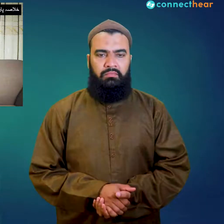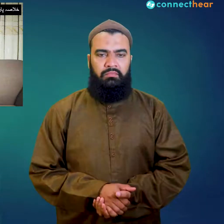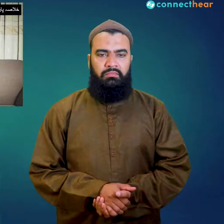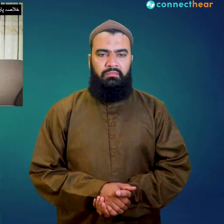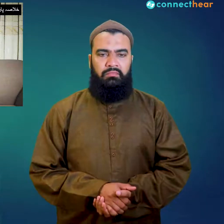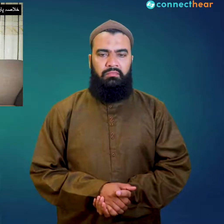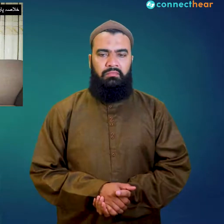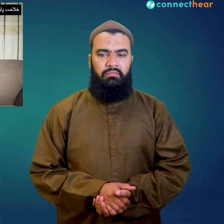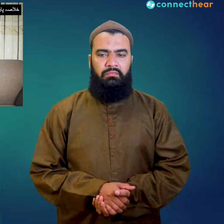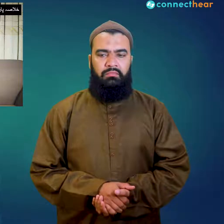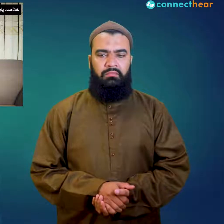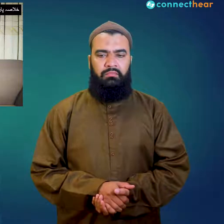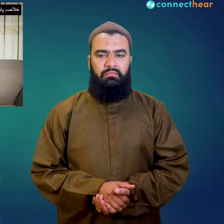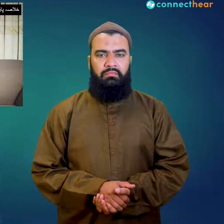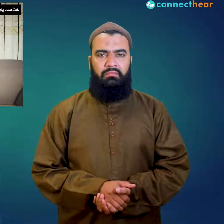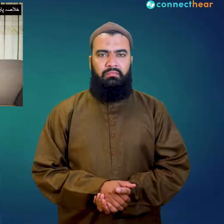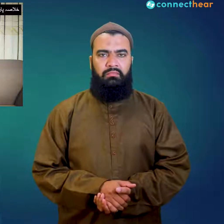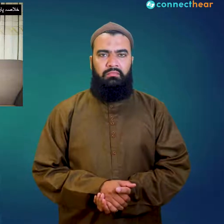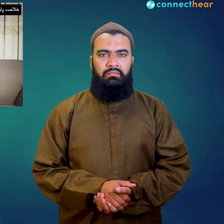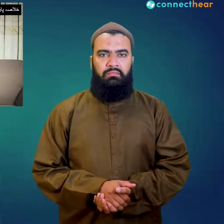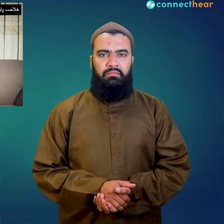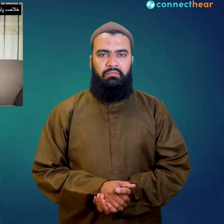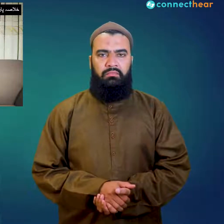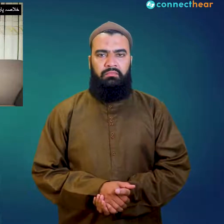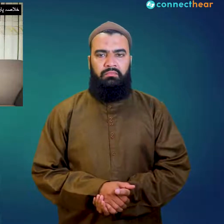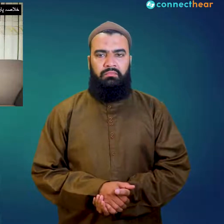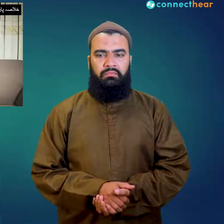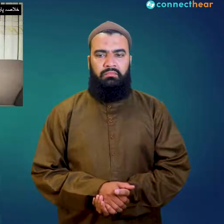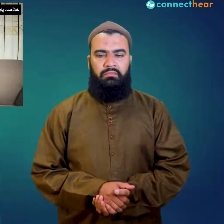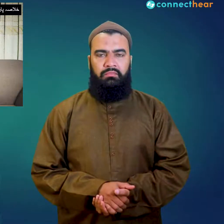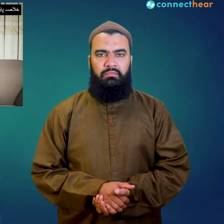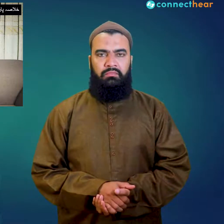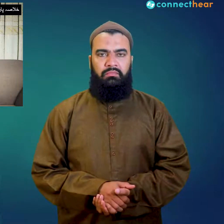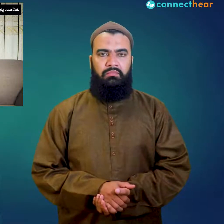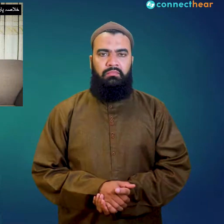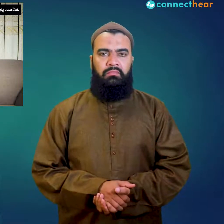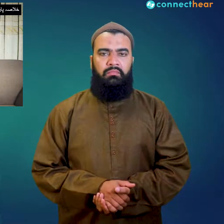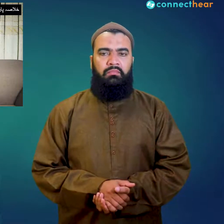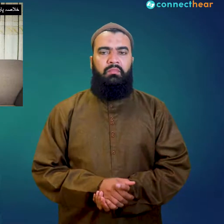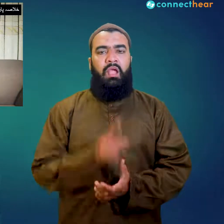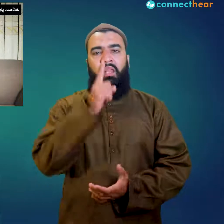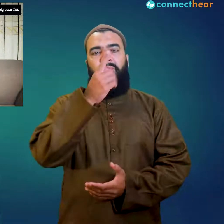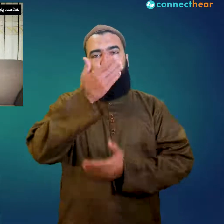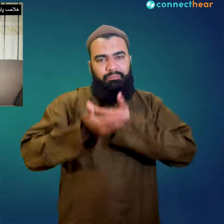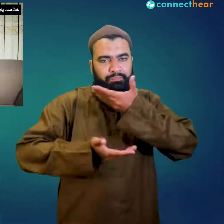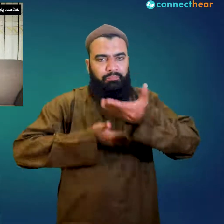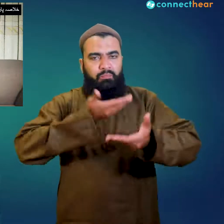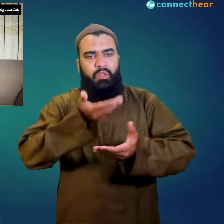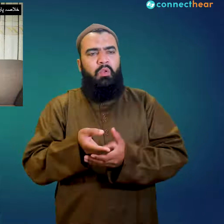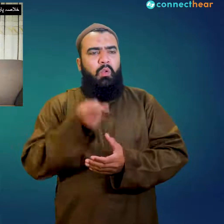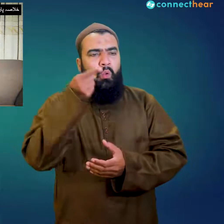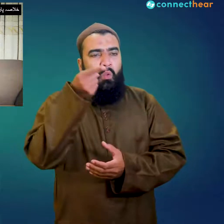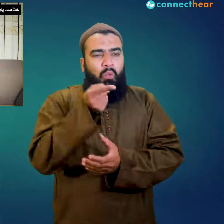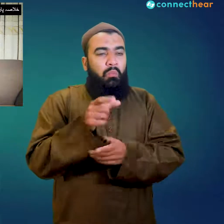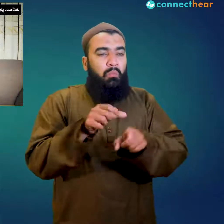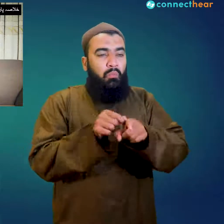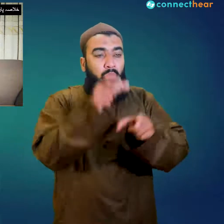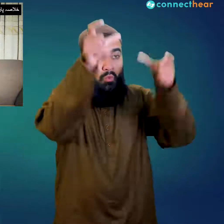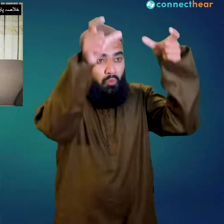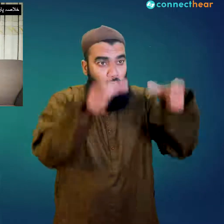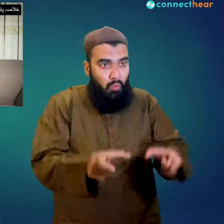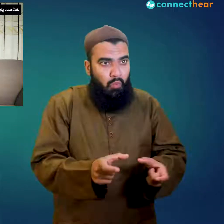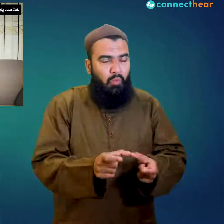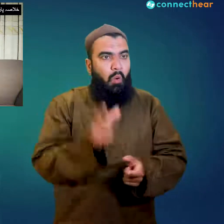والارض واختلاف اللیل والنہار لآیات لأولی الالباب۔ اللہ رب العزت کی کائنات کے اندر پھیلی